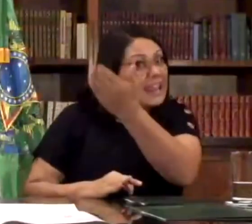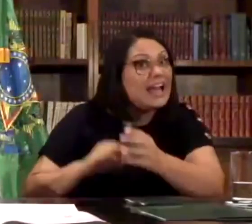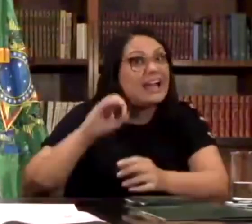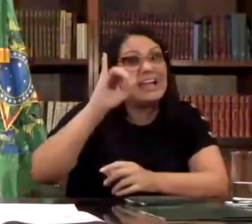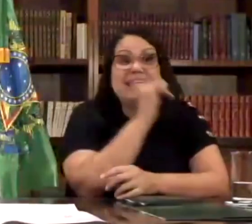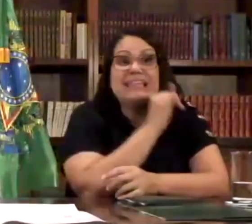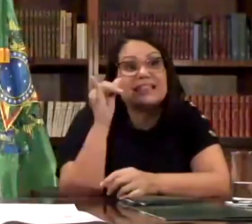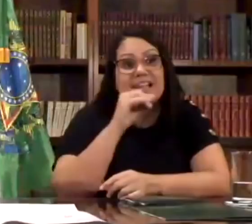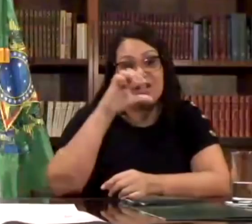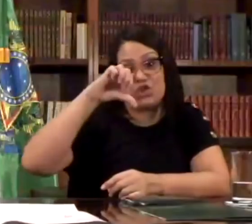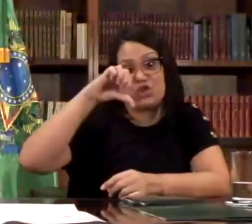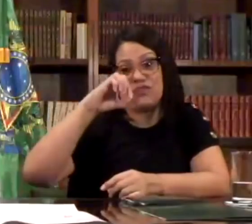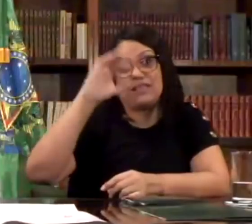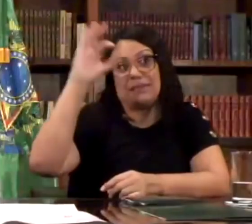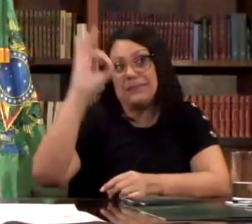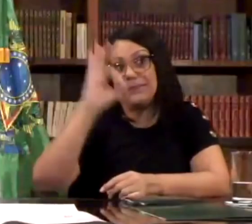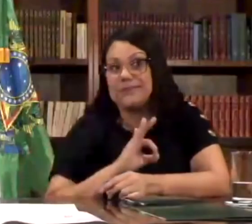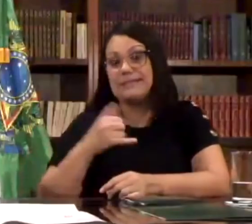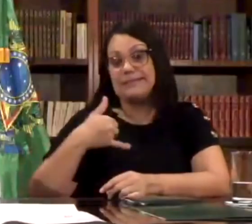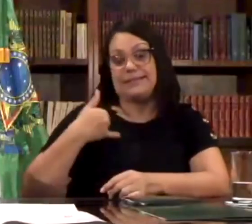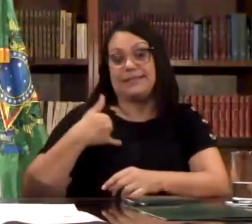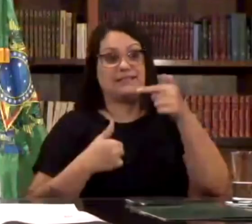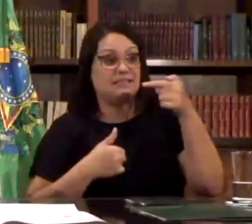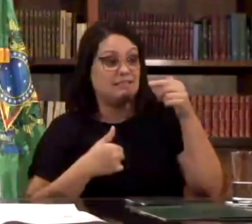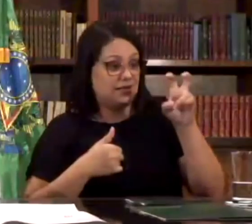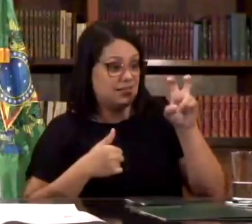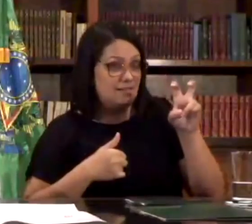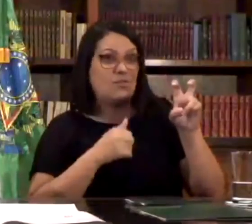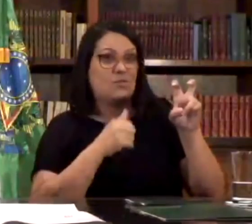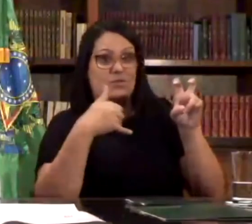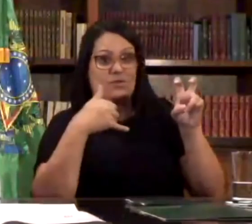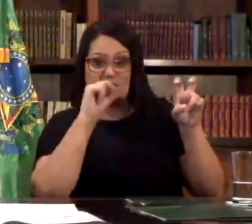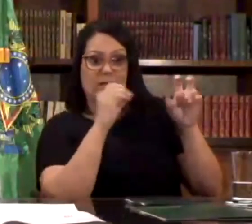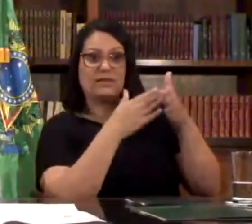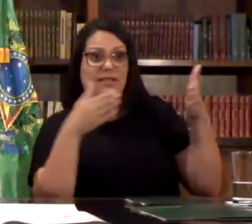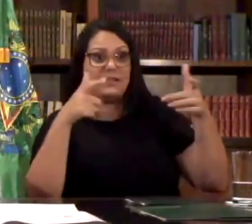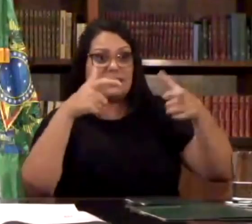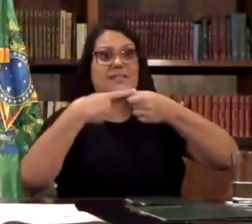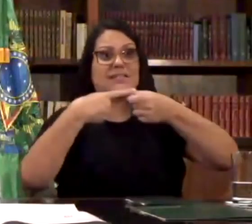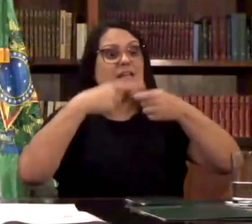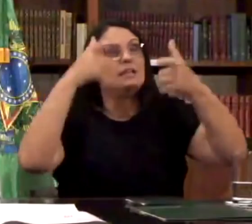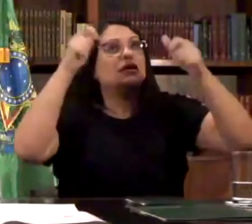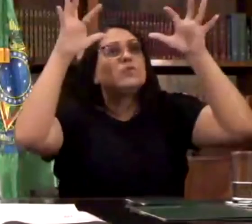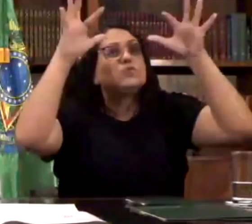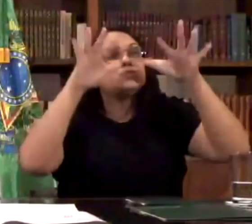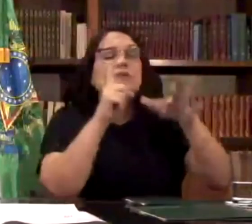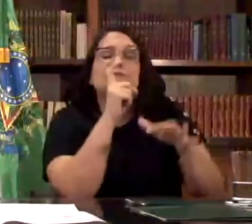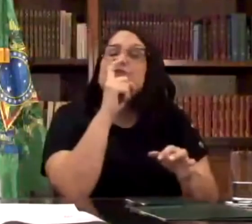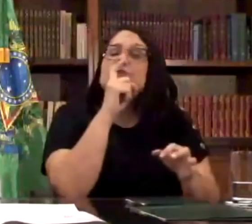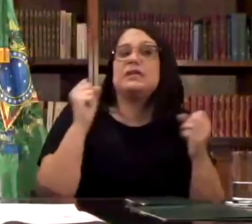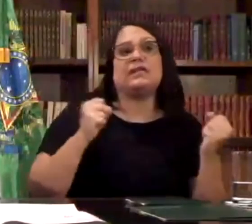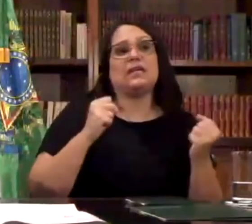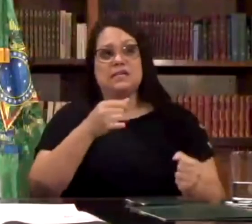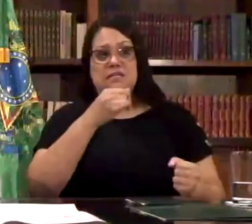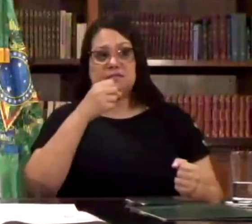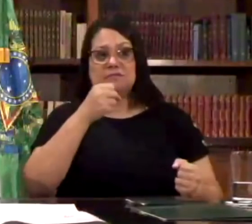mortos na Itália também tinha ali na faixa de 75, 80 anos para cima. Era uma cidade fria, é um lugar para estar de muitos idosos,